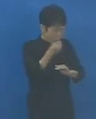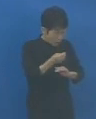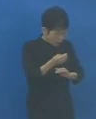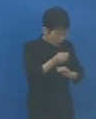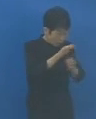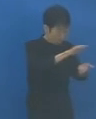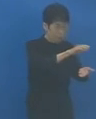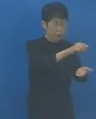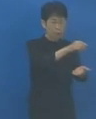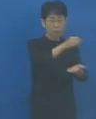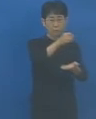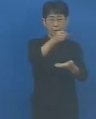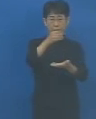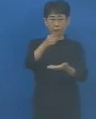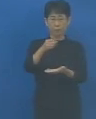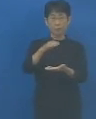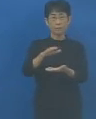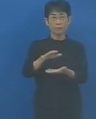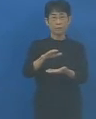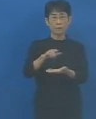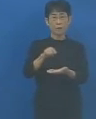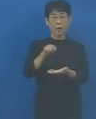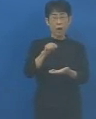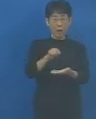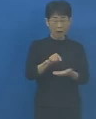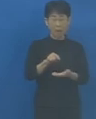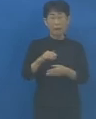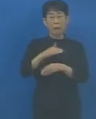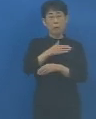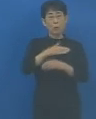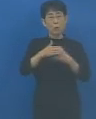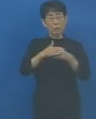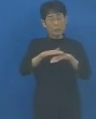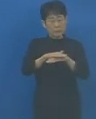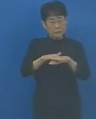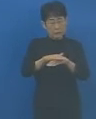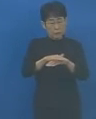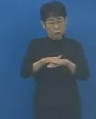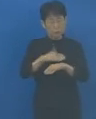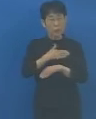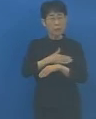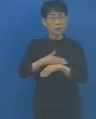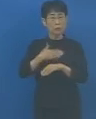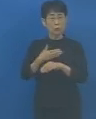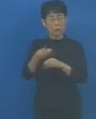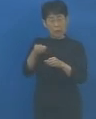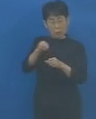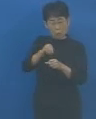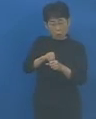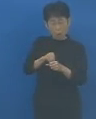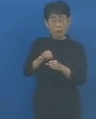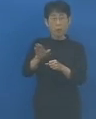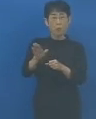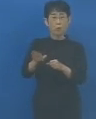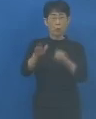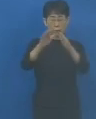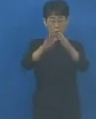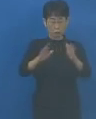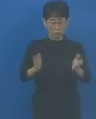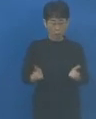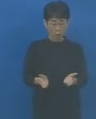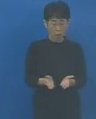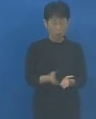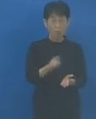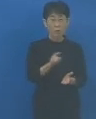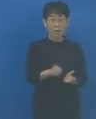う大切な、お気持ちの壺でございますので、展示をさせていただくことにしてはどうか